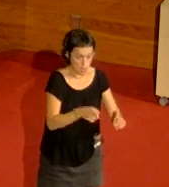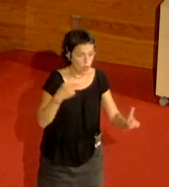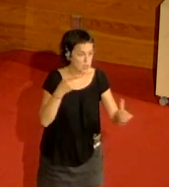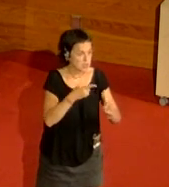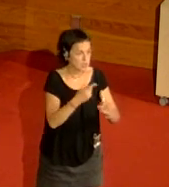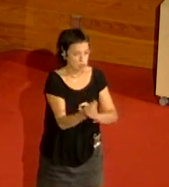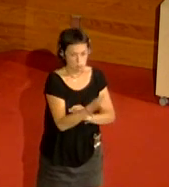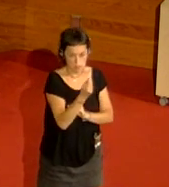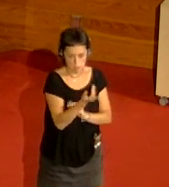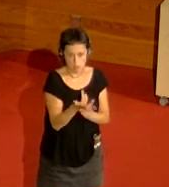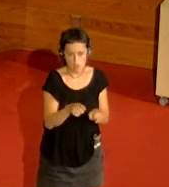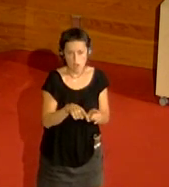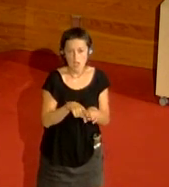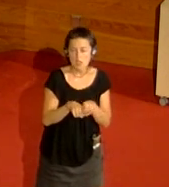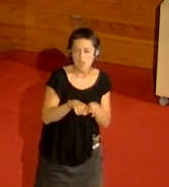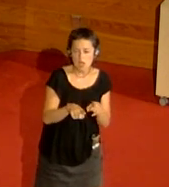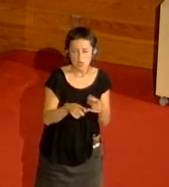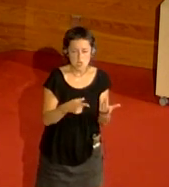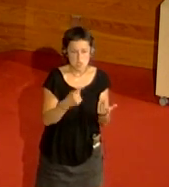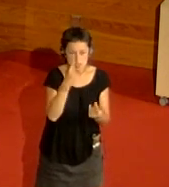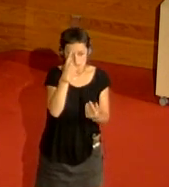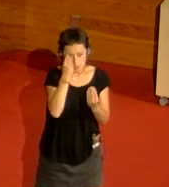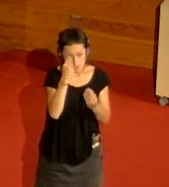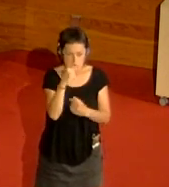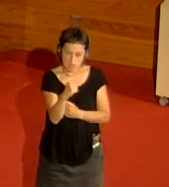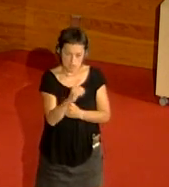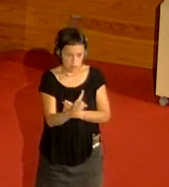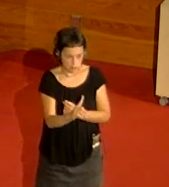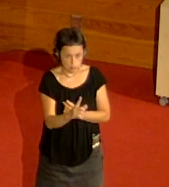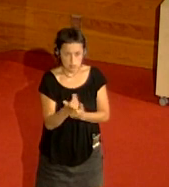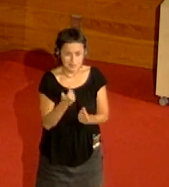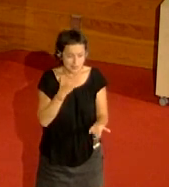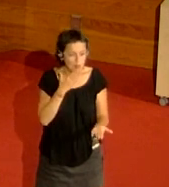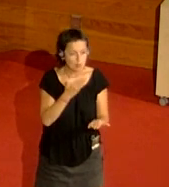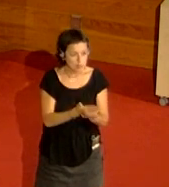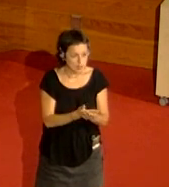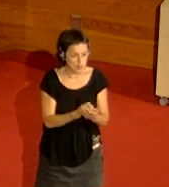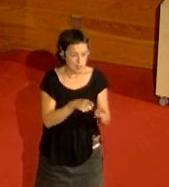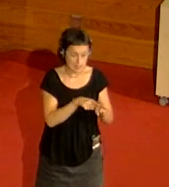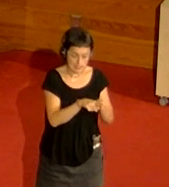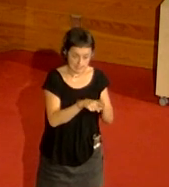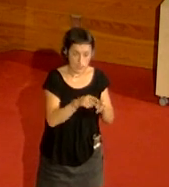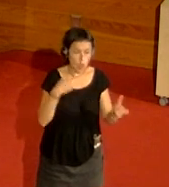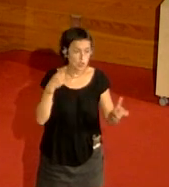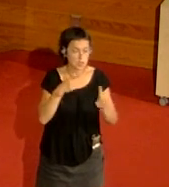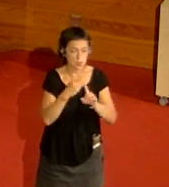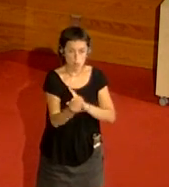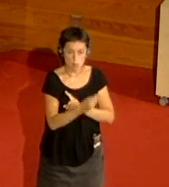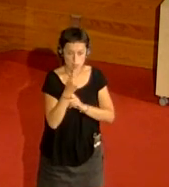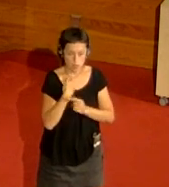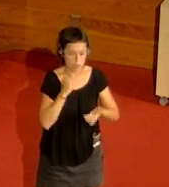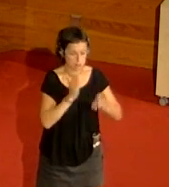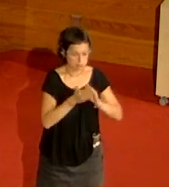que que no es una crítica pesimista es una crítica que reclama ser propositiva y intervenir en ellos y por tanto